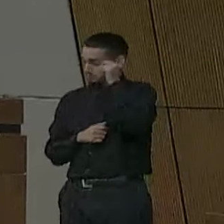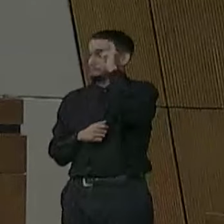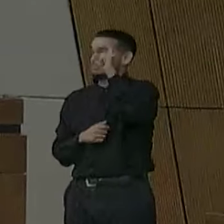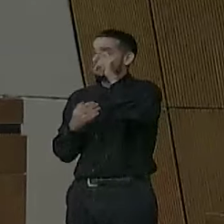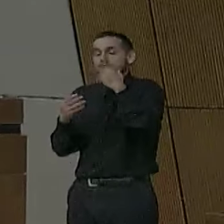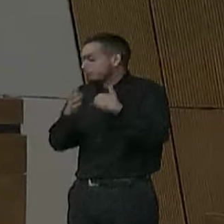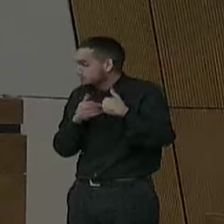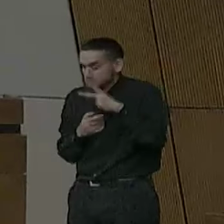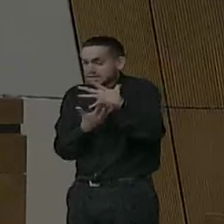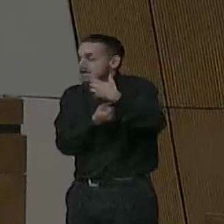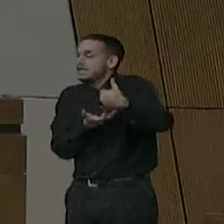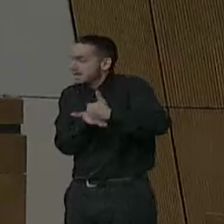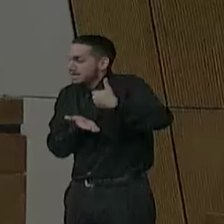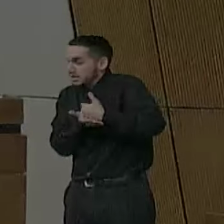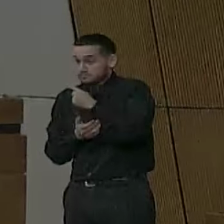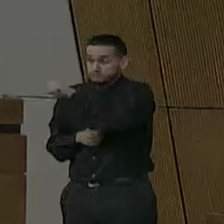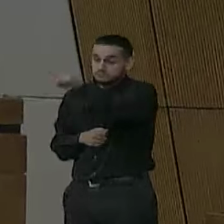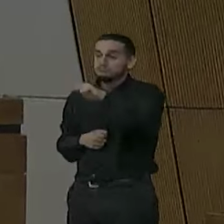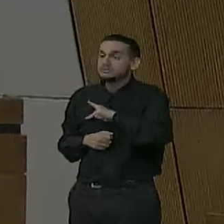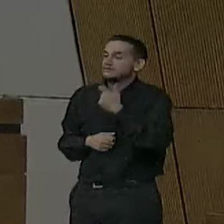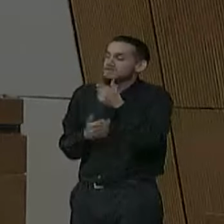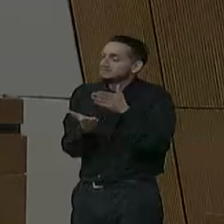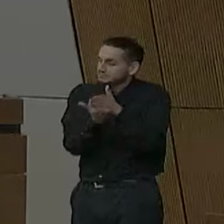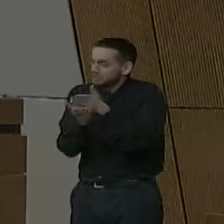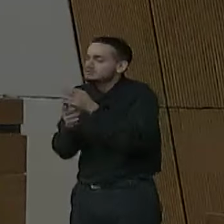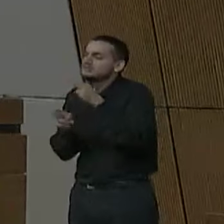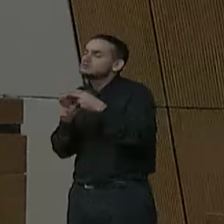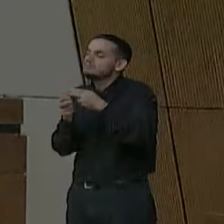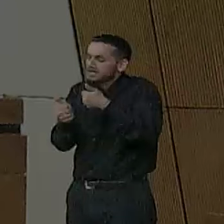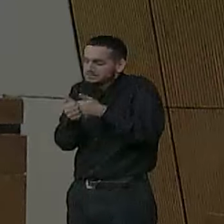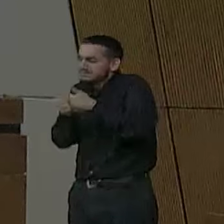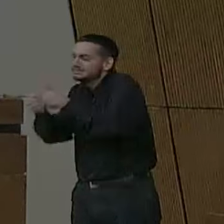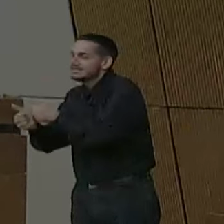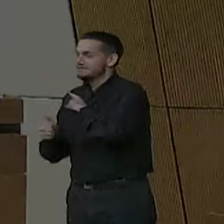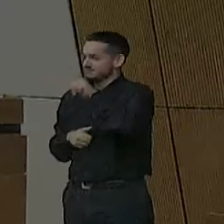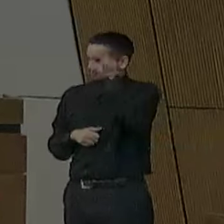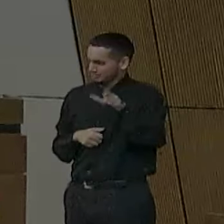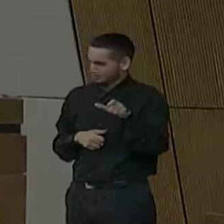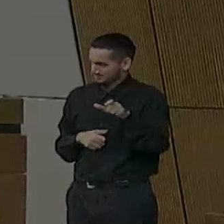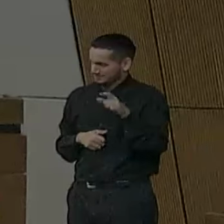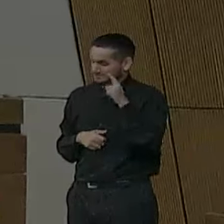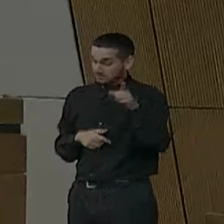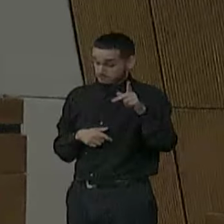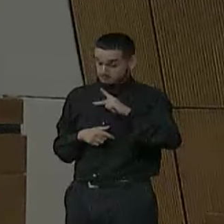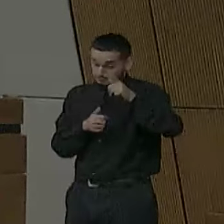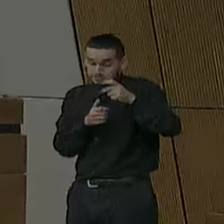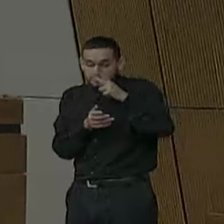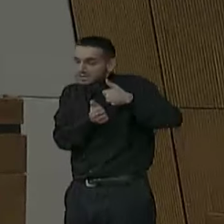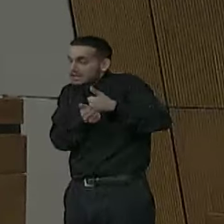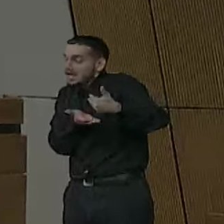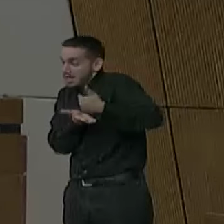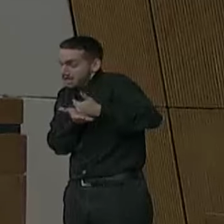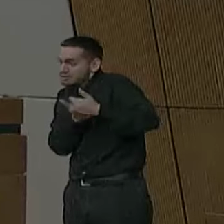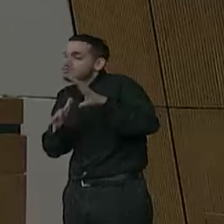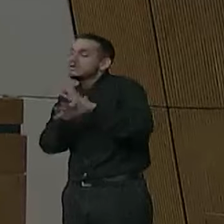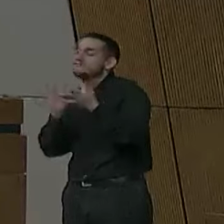persona necesita un apoyo, y ahí hablamos del asistente personal. Un asistente personal es parte del cuerpo de una persona. Un